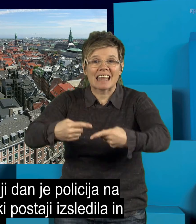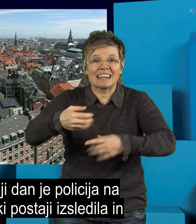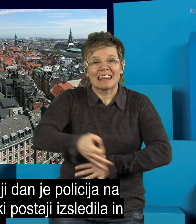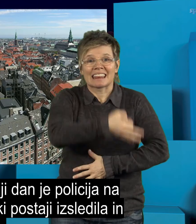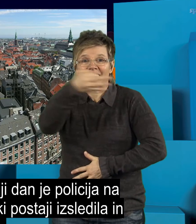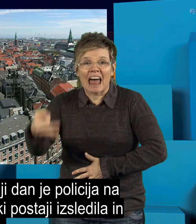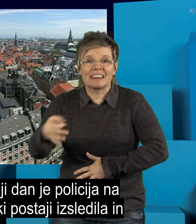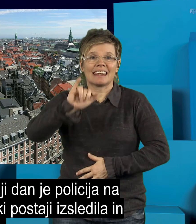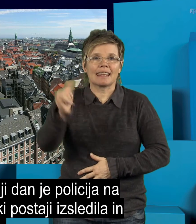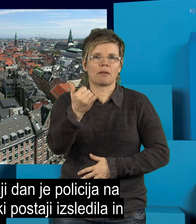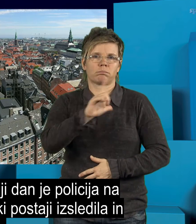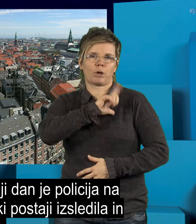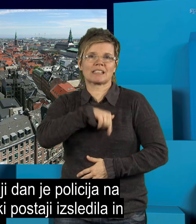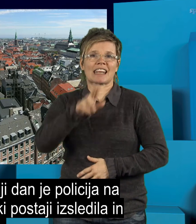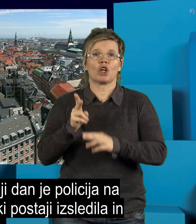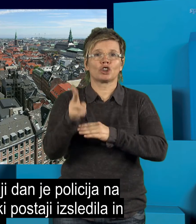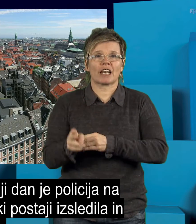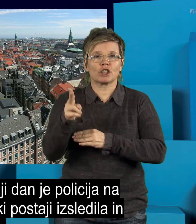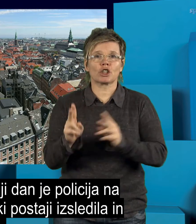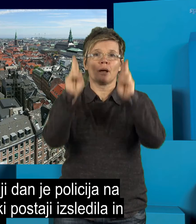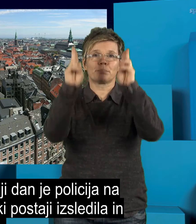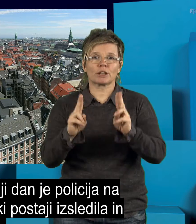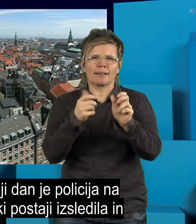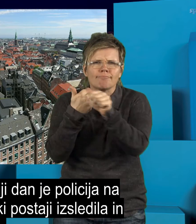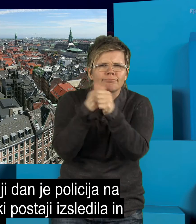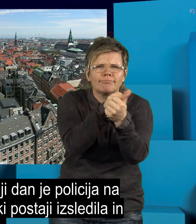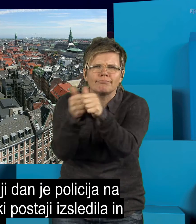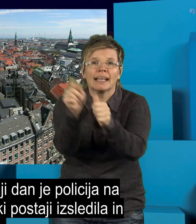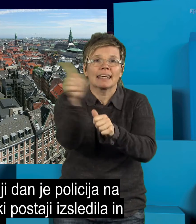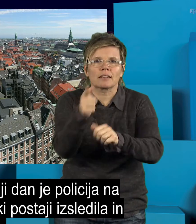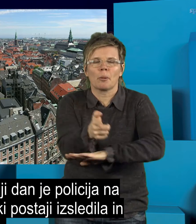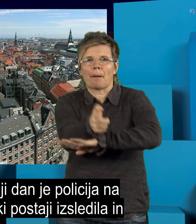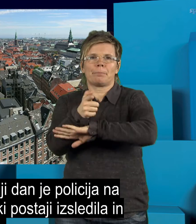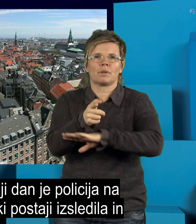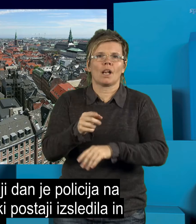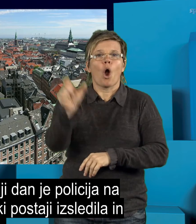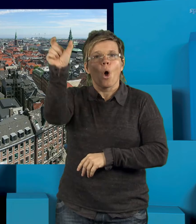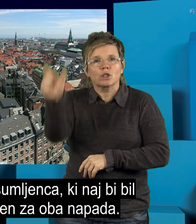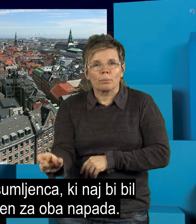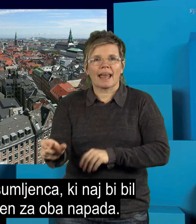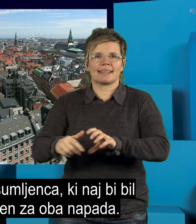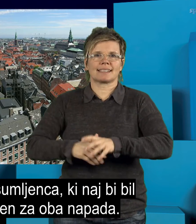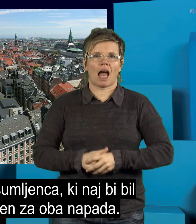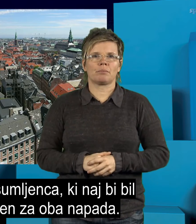Naslednji dan je policija na železniški postaji izsledila in ustrelila osumljenca, ki naj bi bil odgovoren za oba napada.